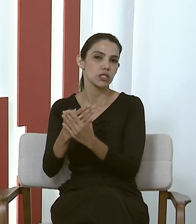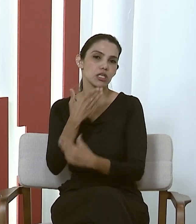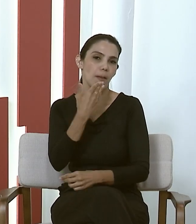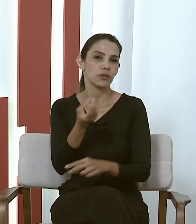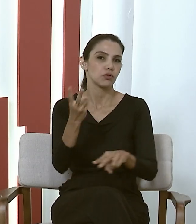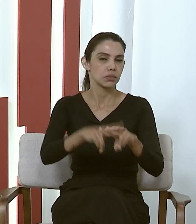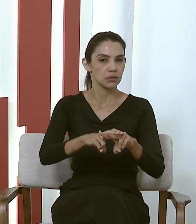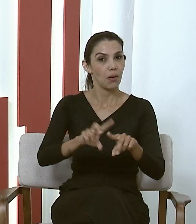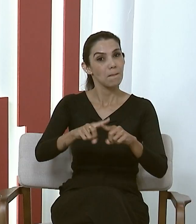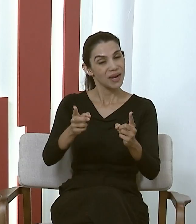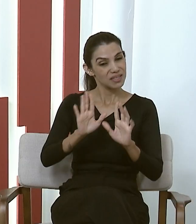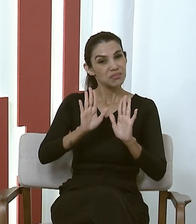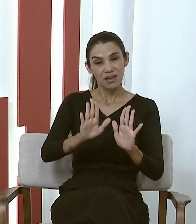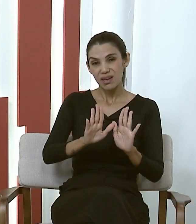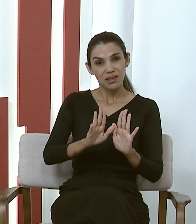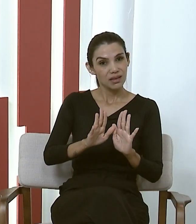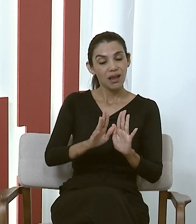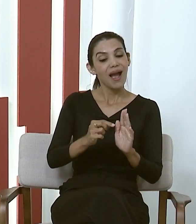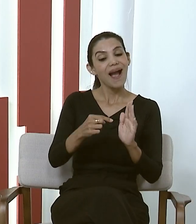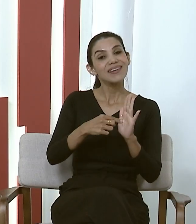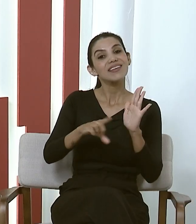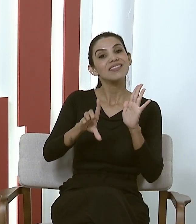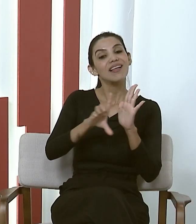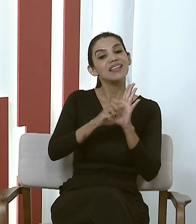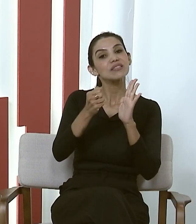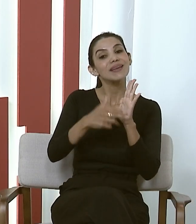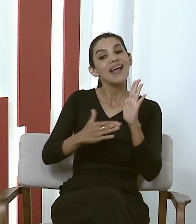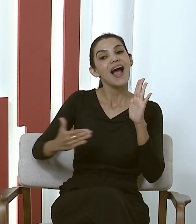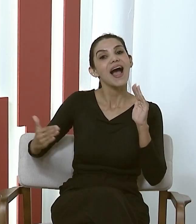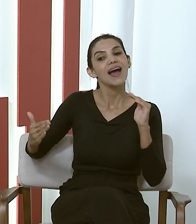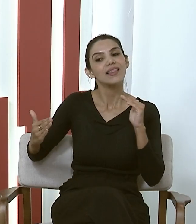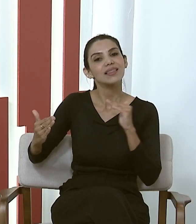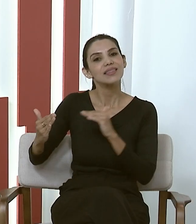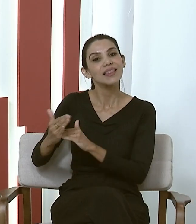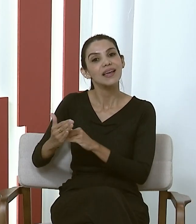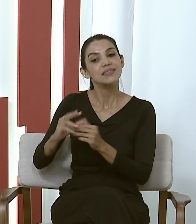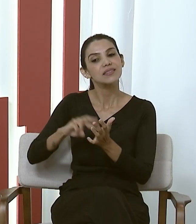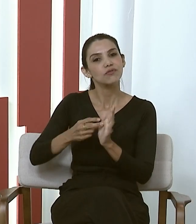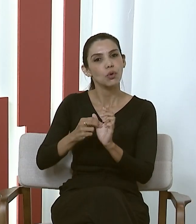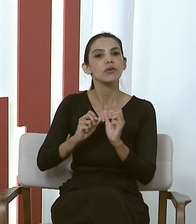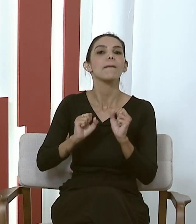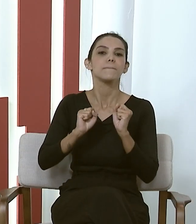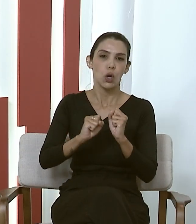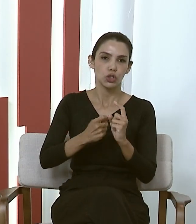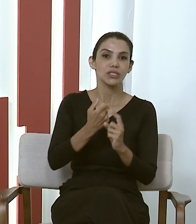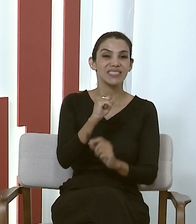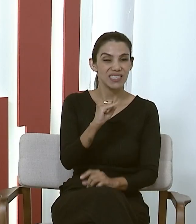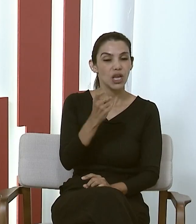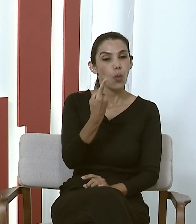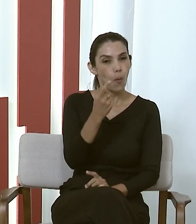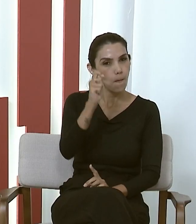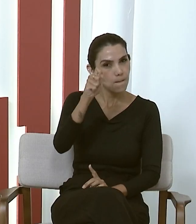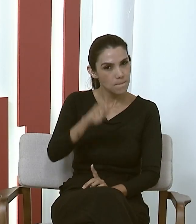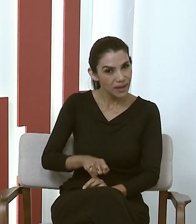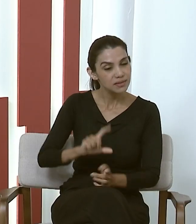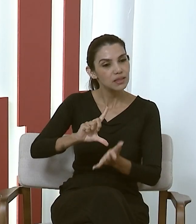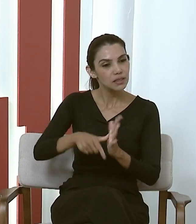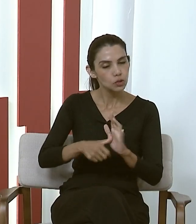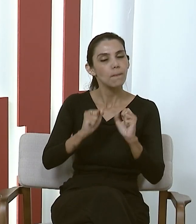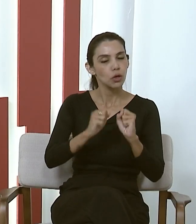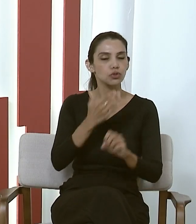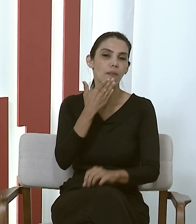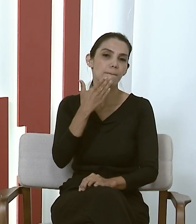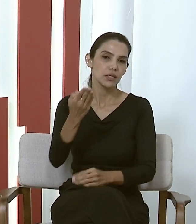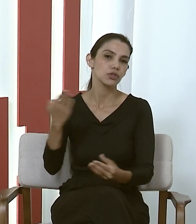3 meses. Então com 1 mês você já pode executar e pedir ao juiz a prisão. Um detalhe importante, 3 meses